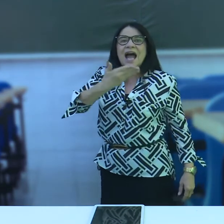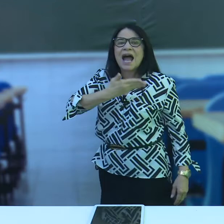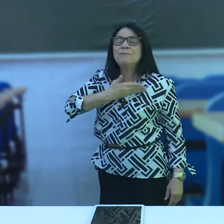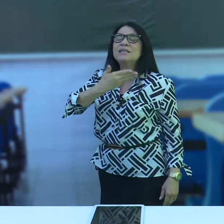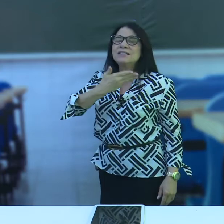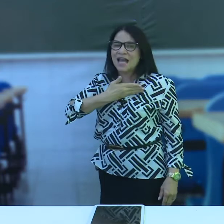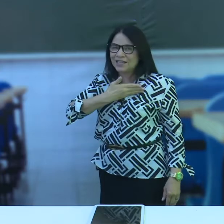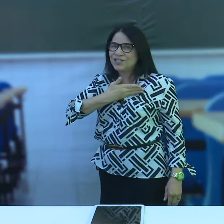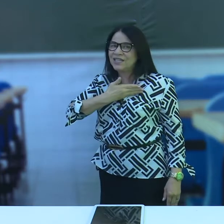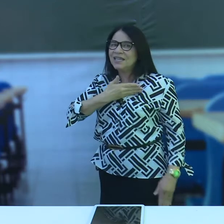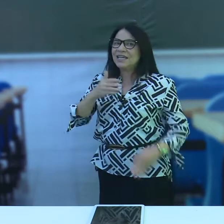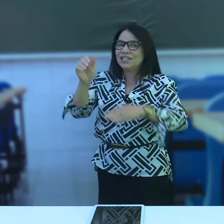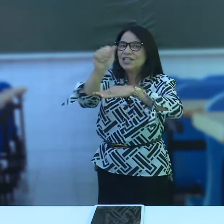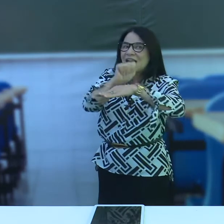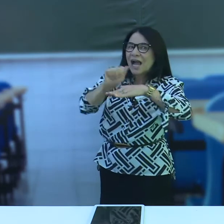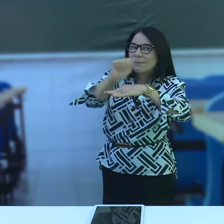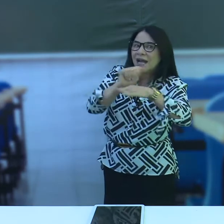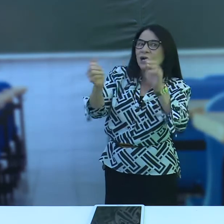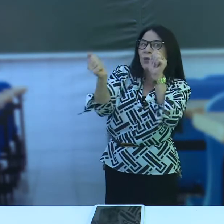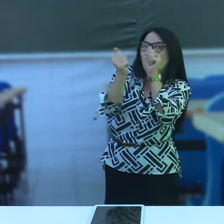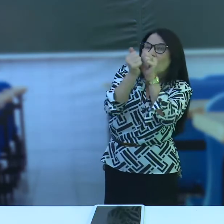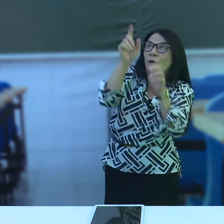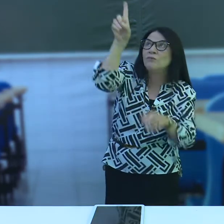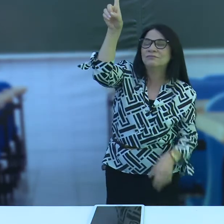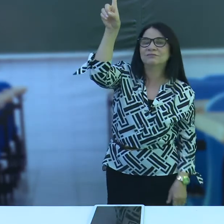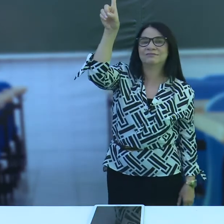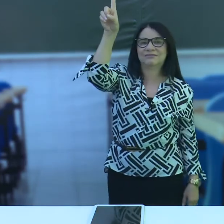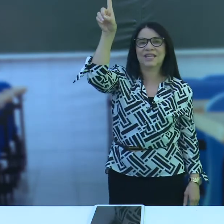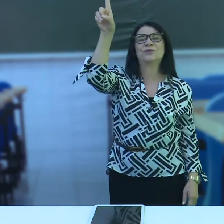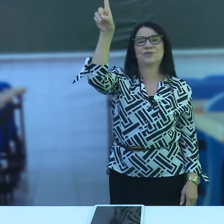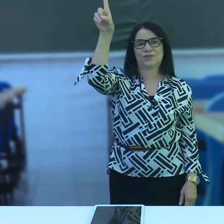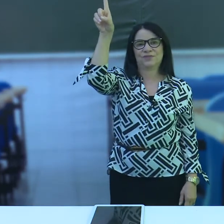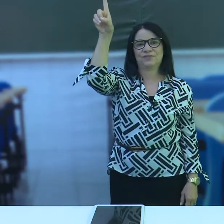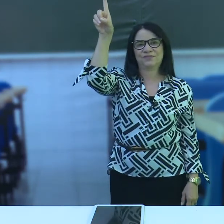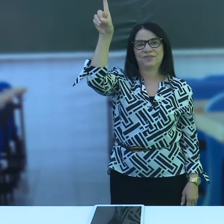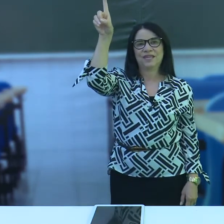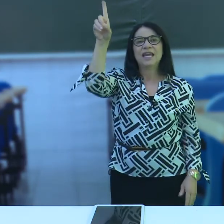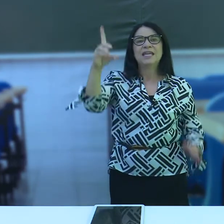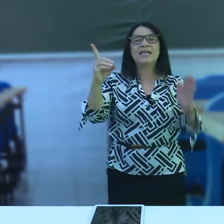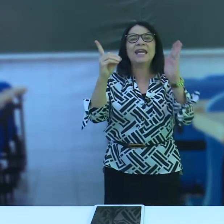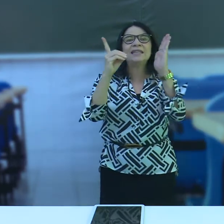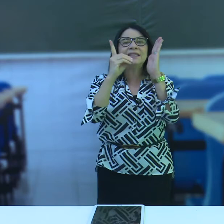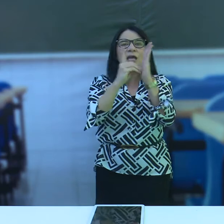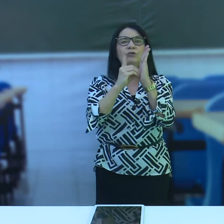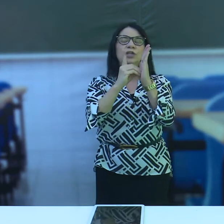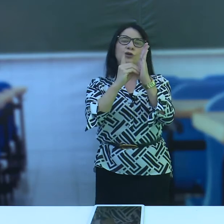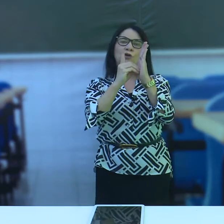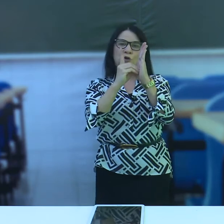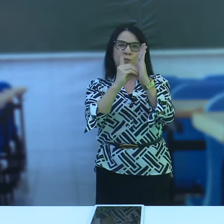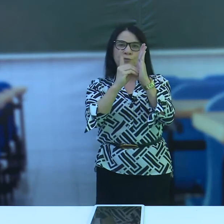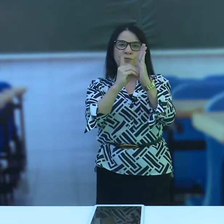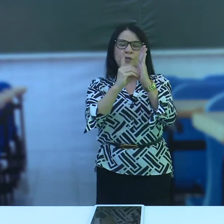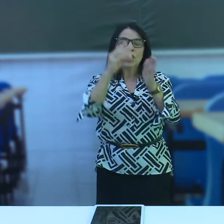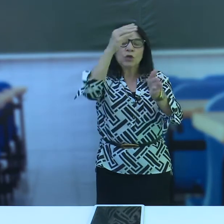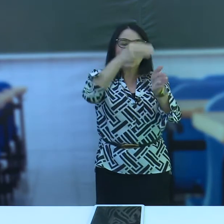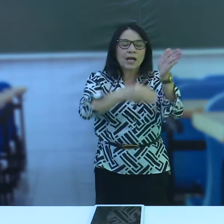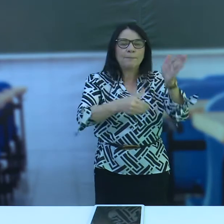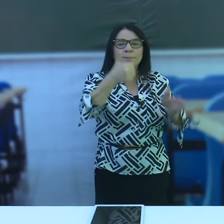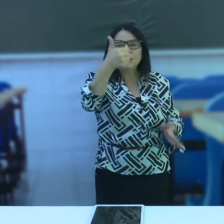a amizade de Abraão com Deus. E em Deuteronômio, no